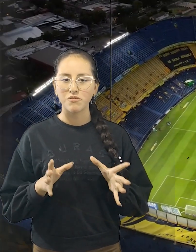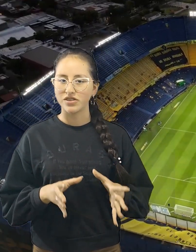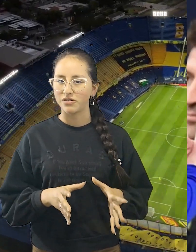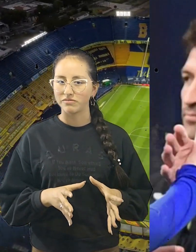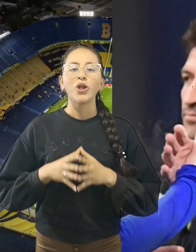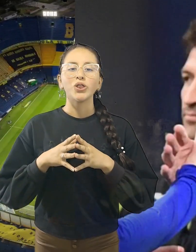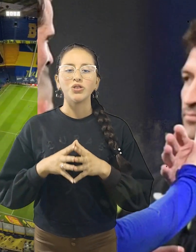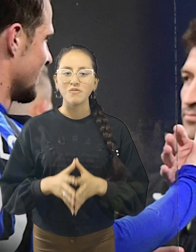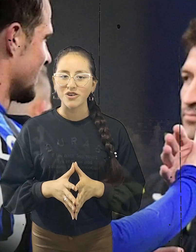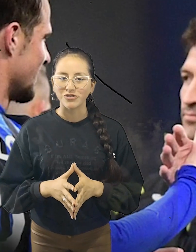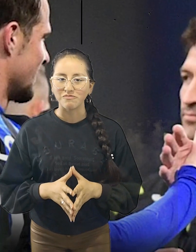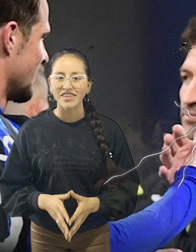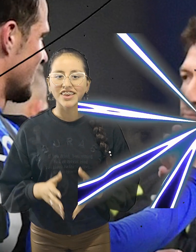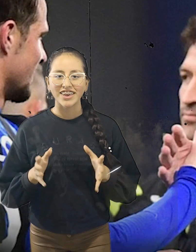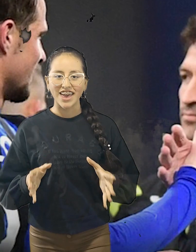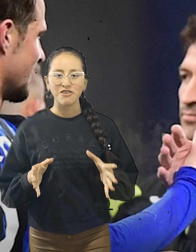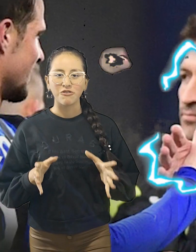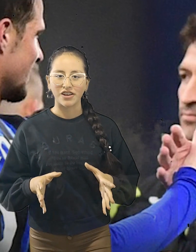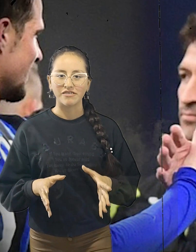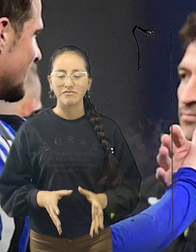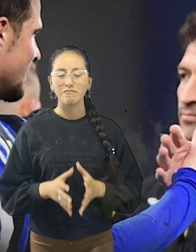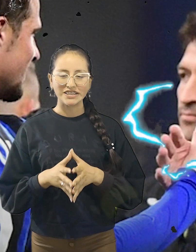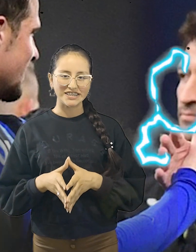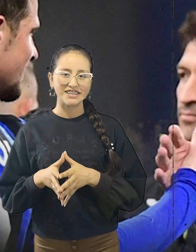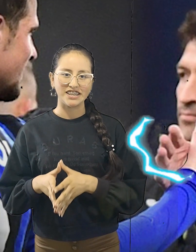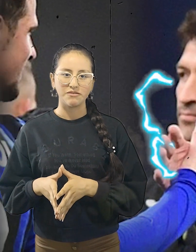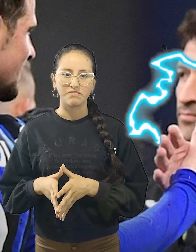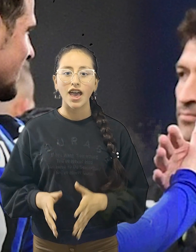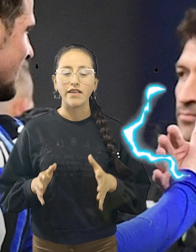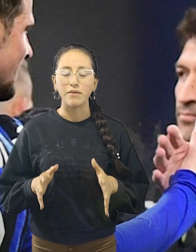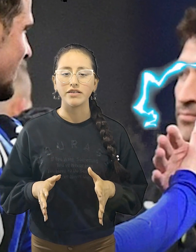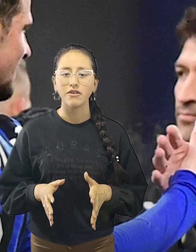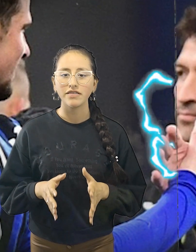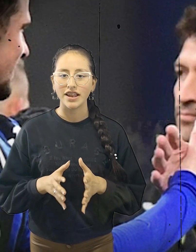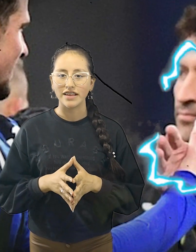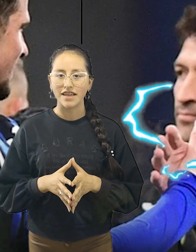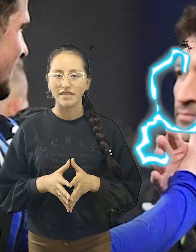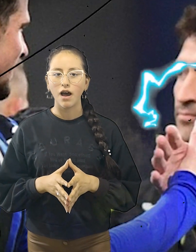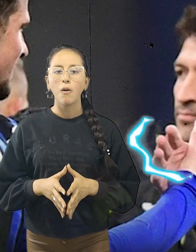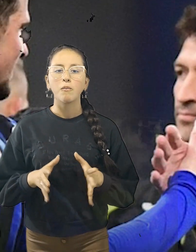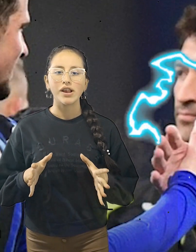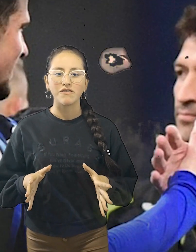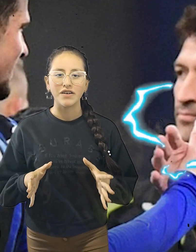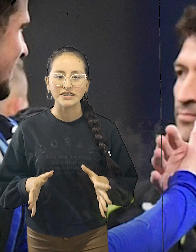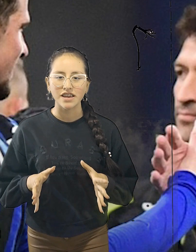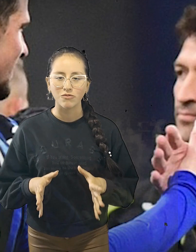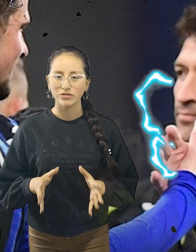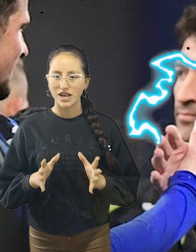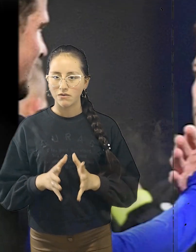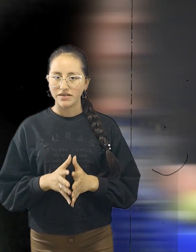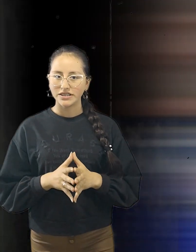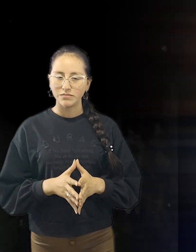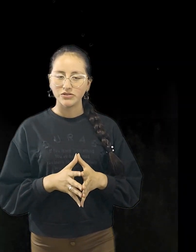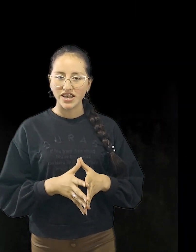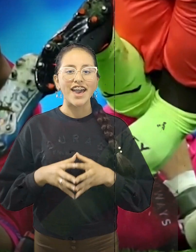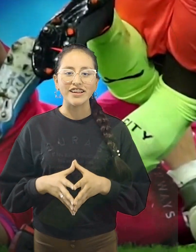jugar de portero. Número 1. Kyle Walker, Manchester City. En el partido ante el Atalanta, por la fase de grupos de la